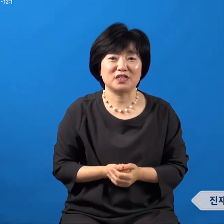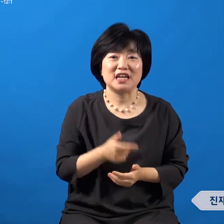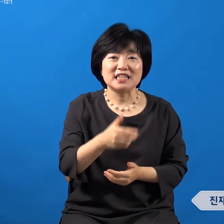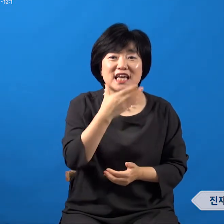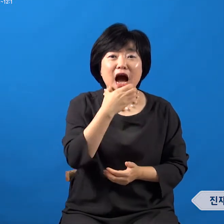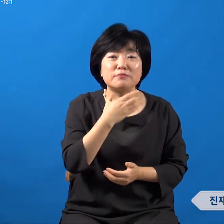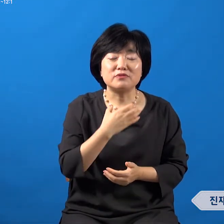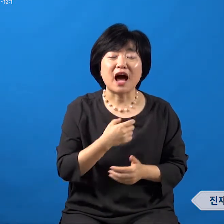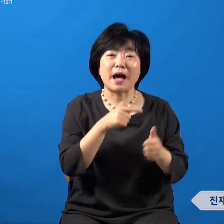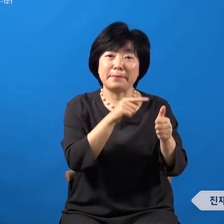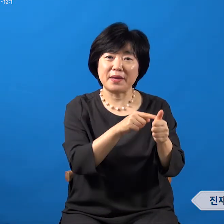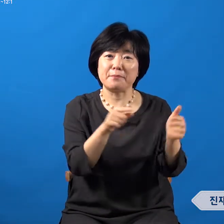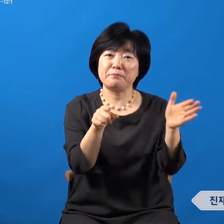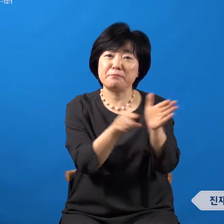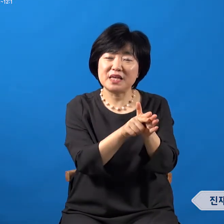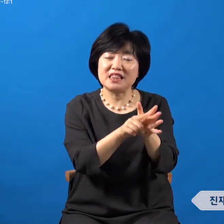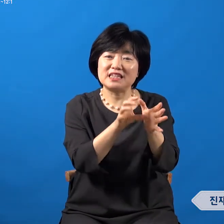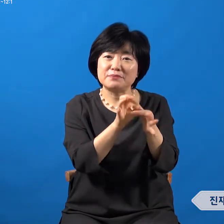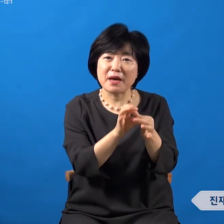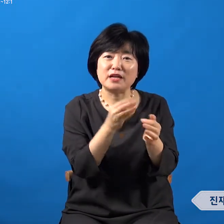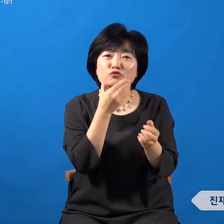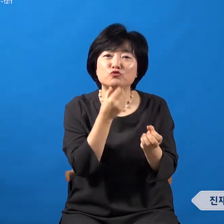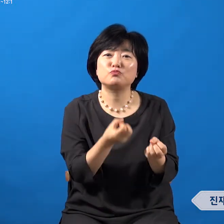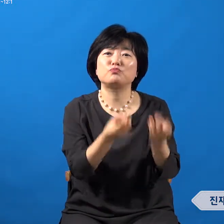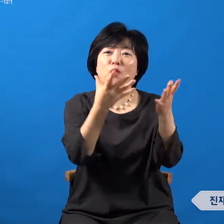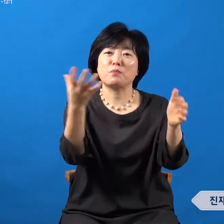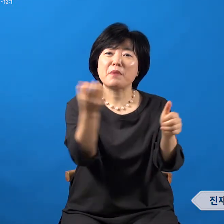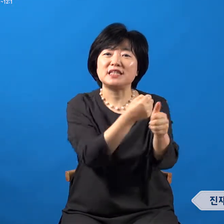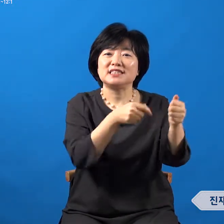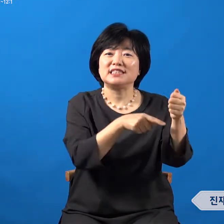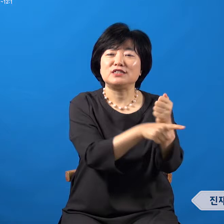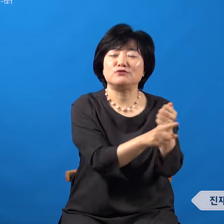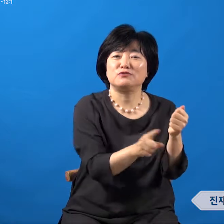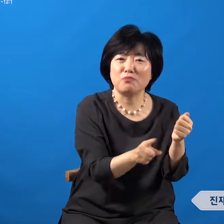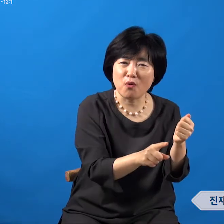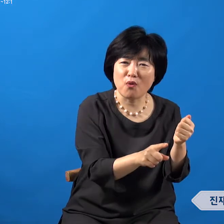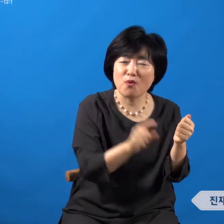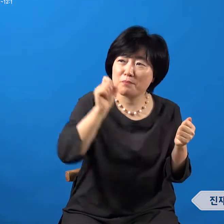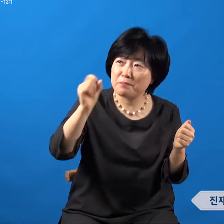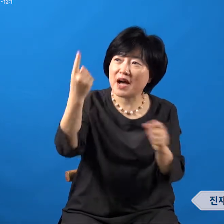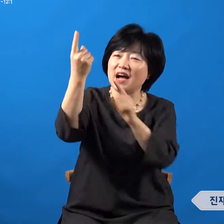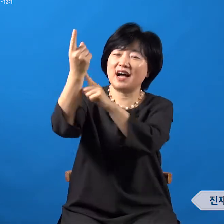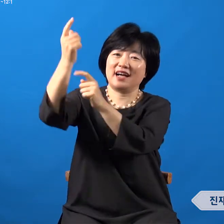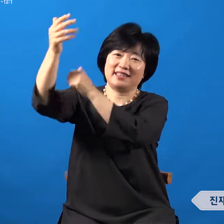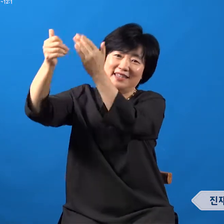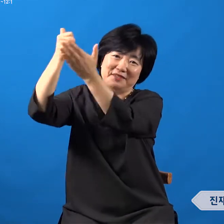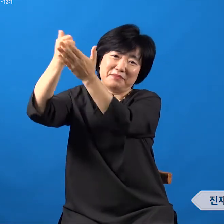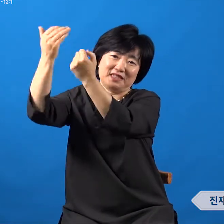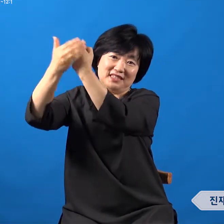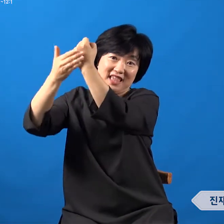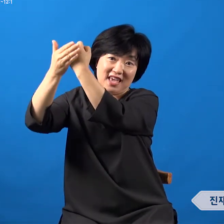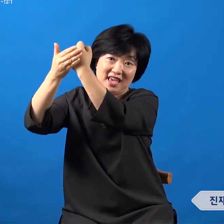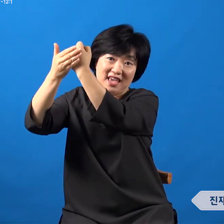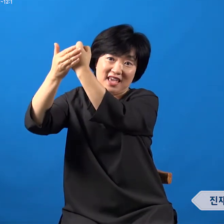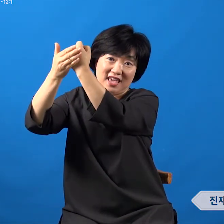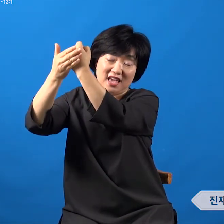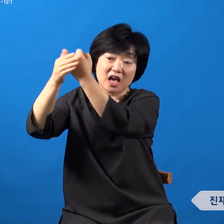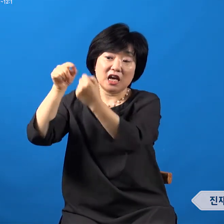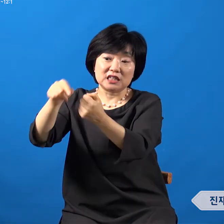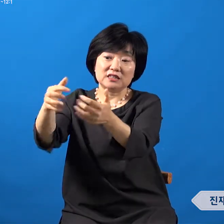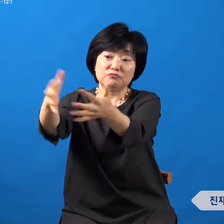이 아브라함의 믿음의 축복은 하나님의 은혜라는 사실, 그